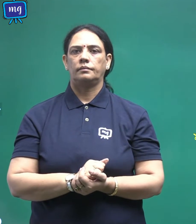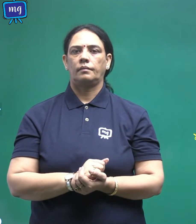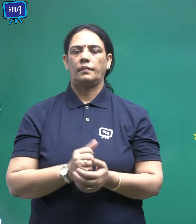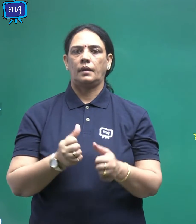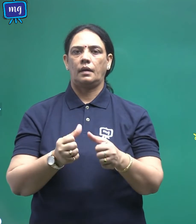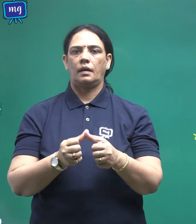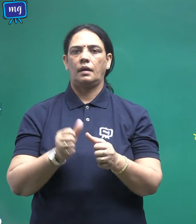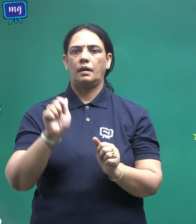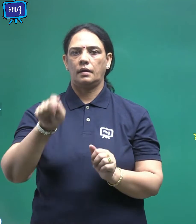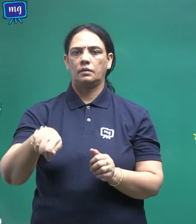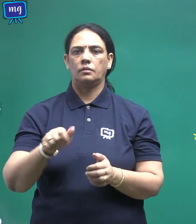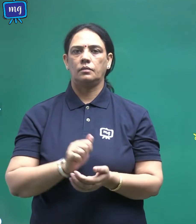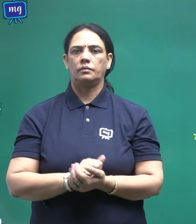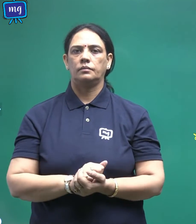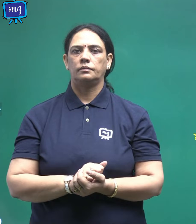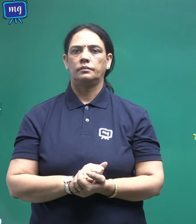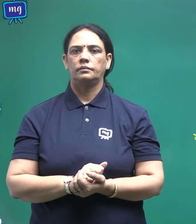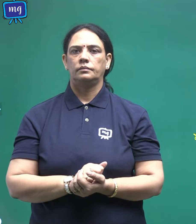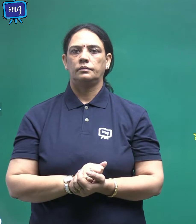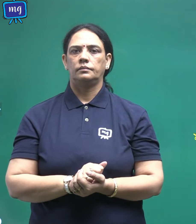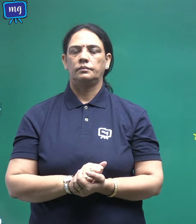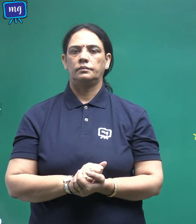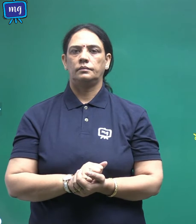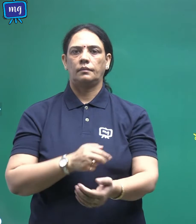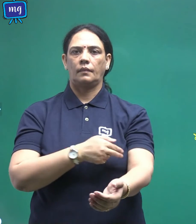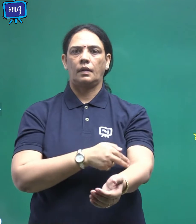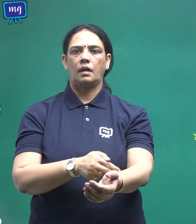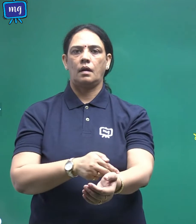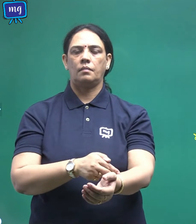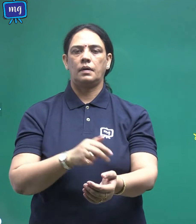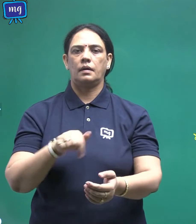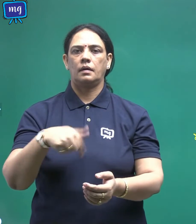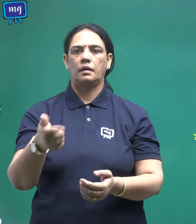A है तो घन का